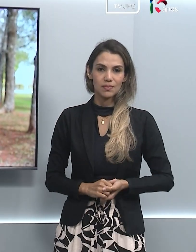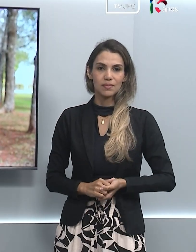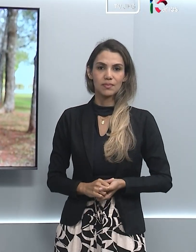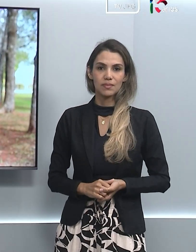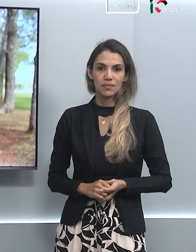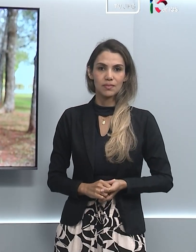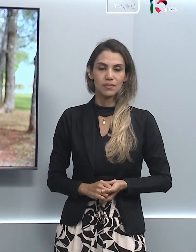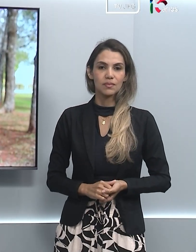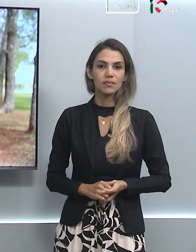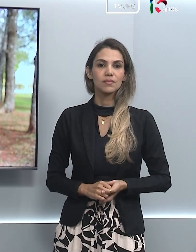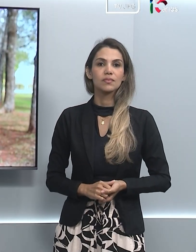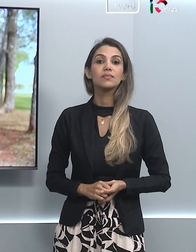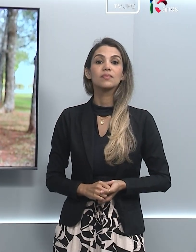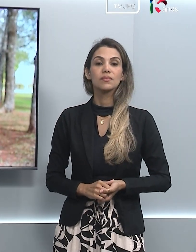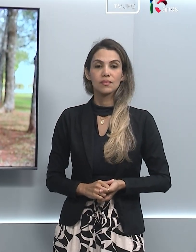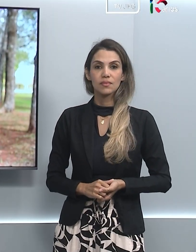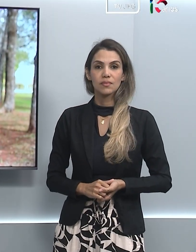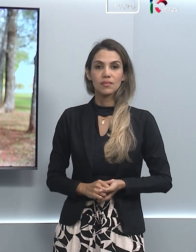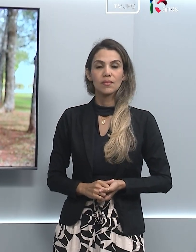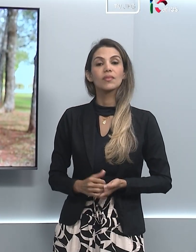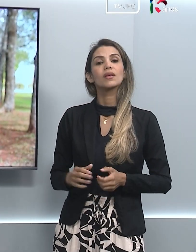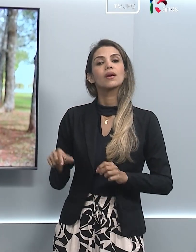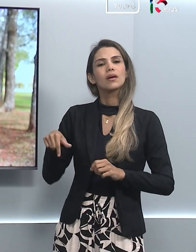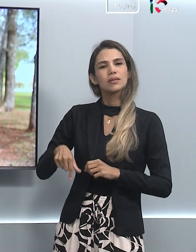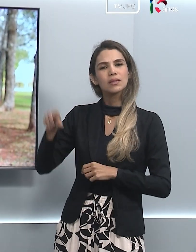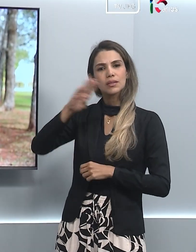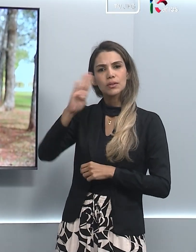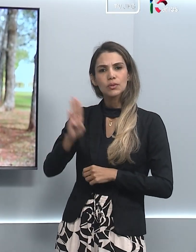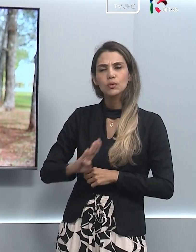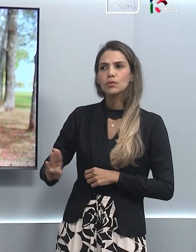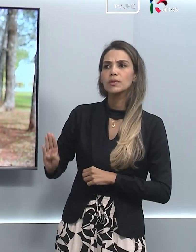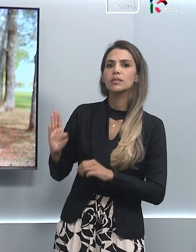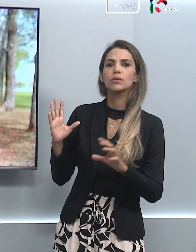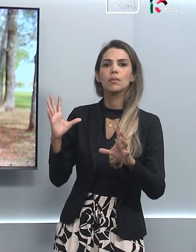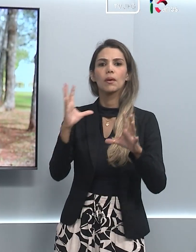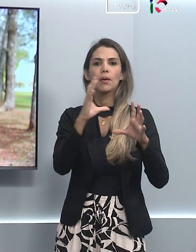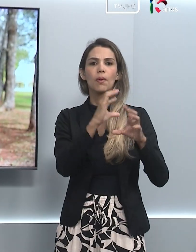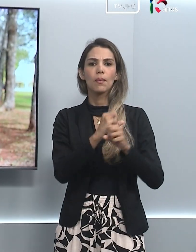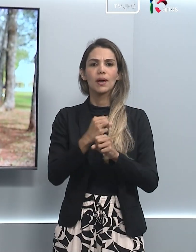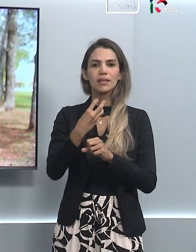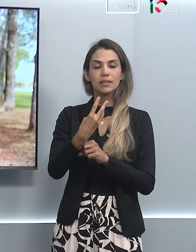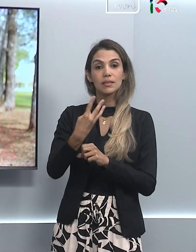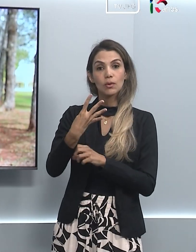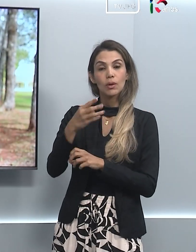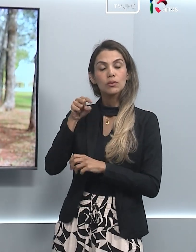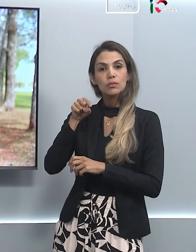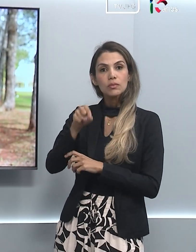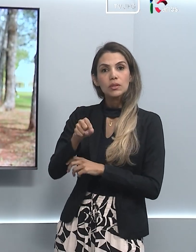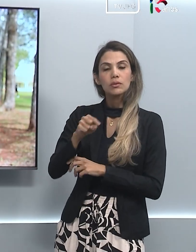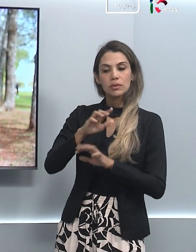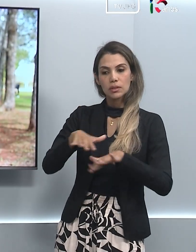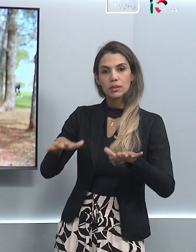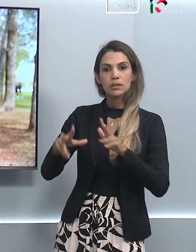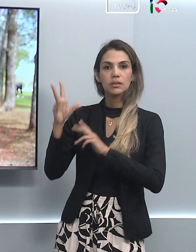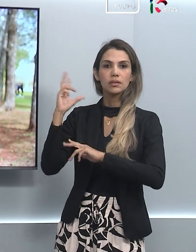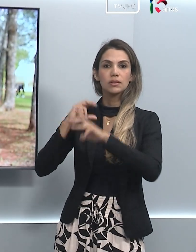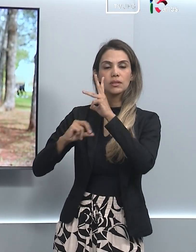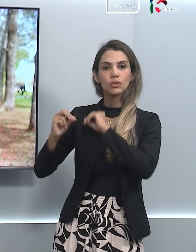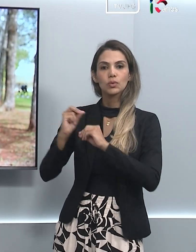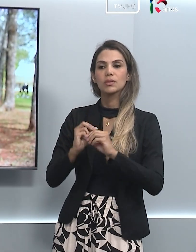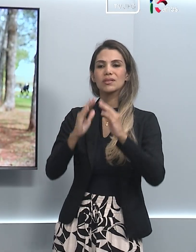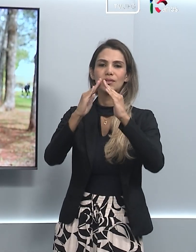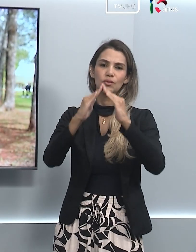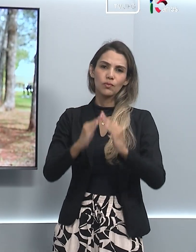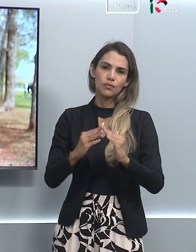ombros. Seguindo, o Brasil tem hoje mais de 34 mil crianças e adolescentes em